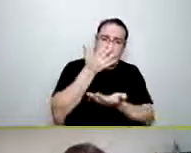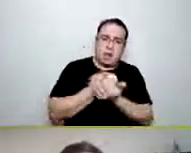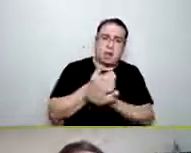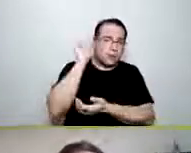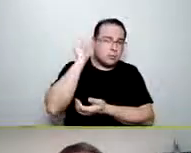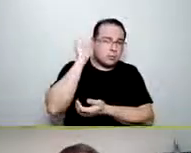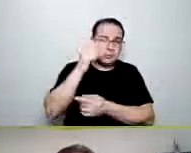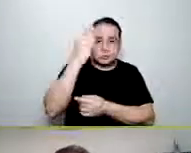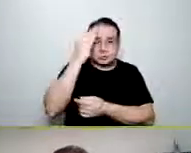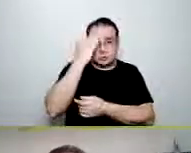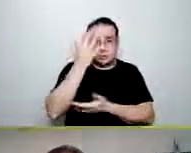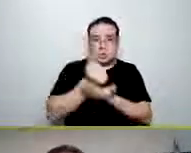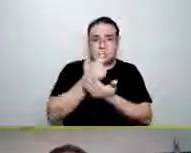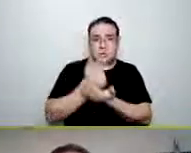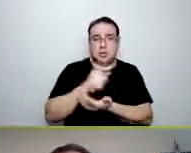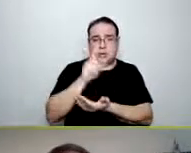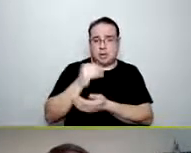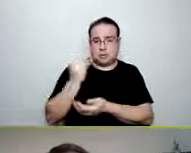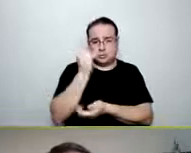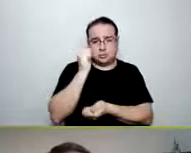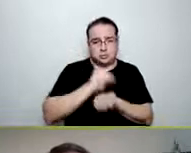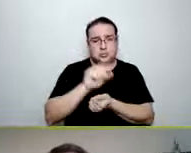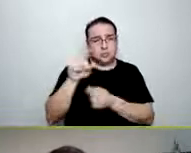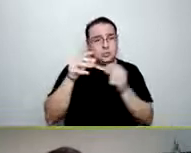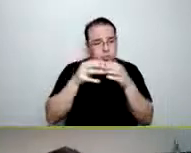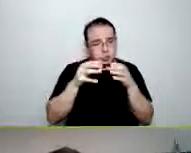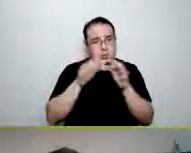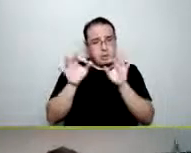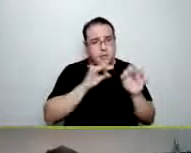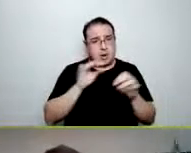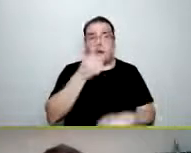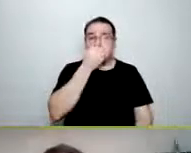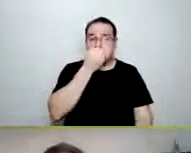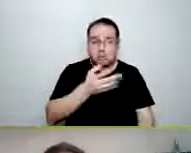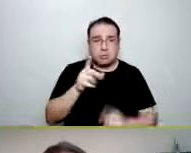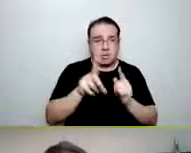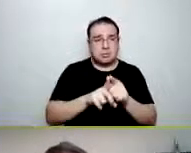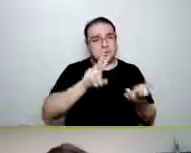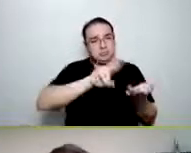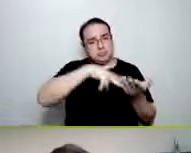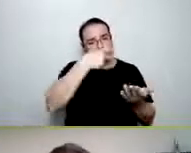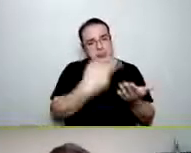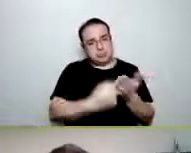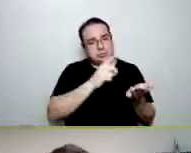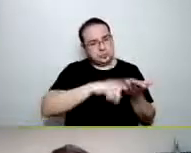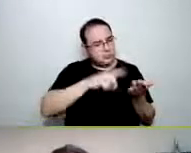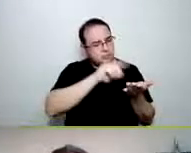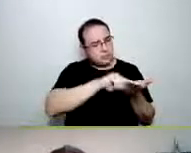o que gravar, o que é relevante, né? E são eles também que são ótimos para fazer a transcrição, pelo menos talvez também a